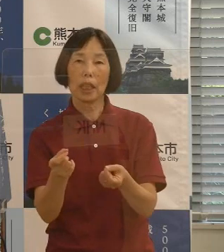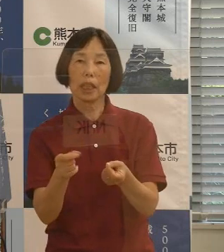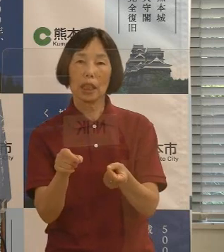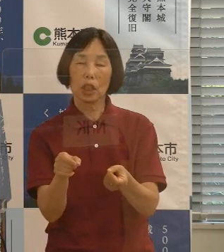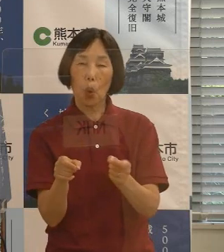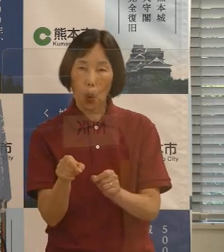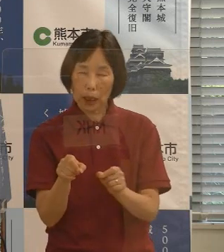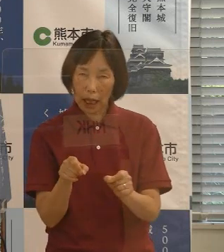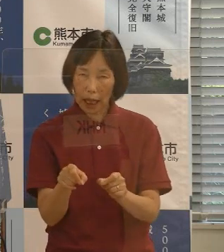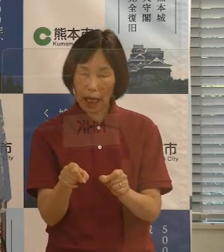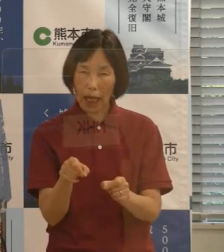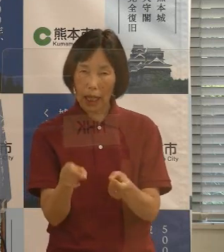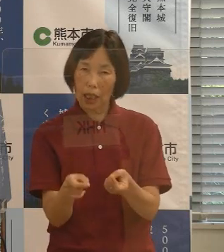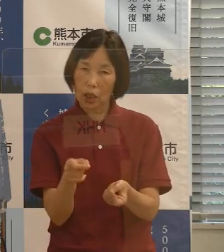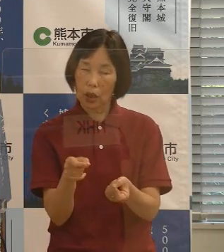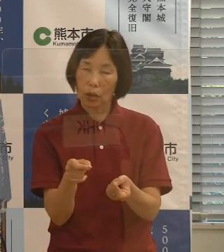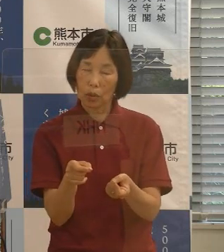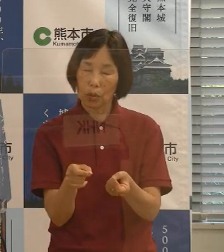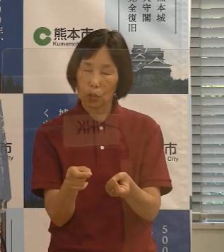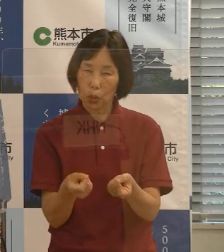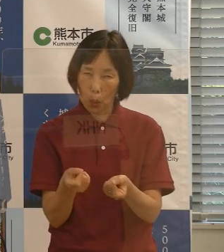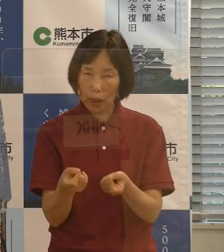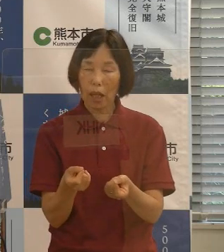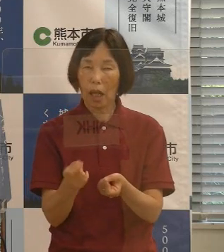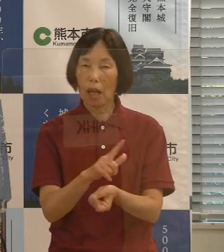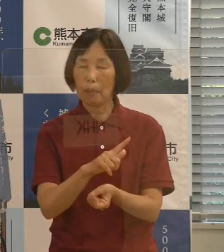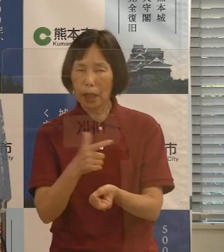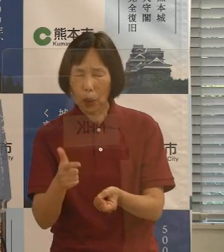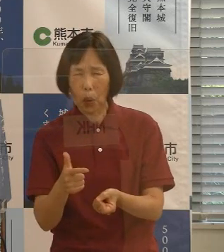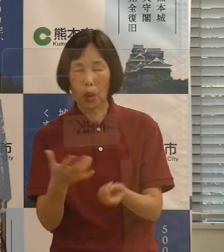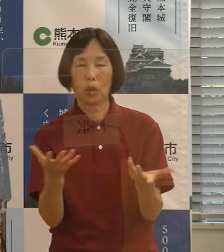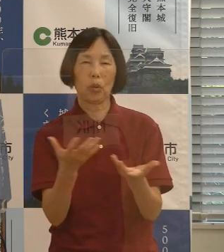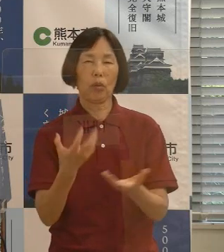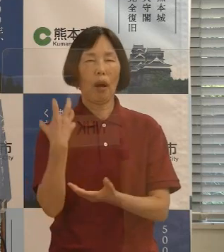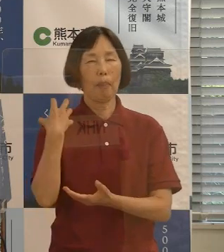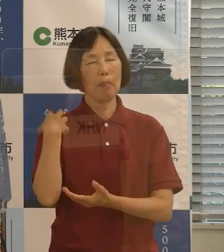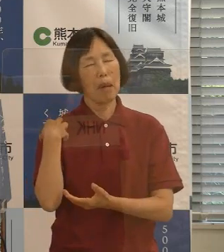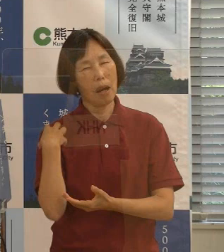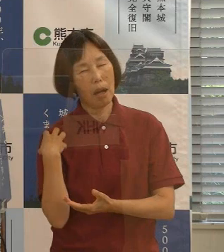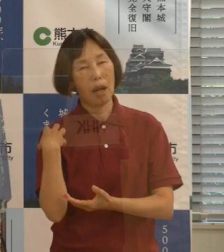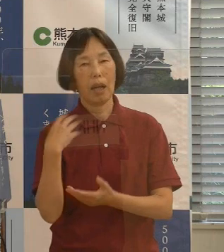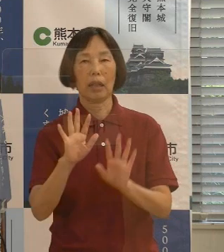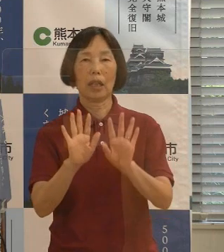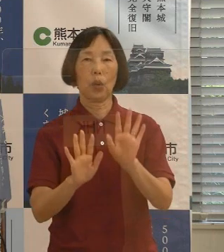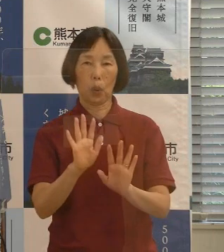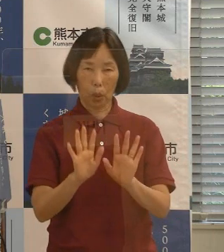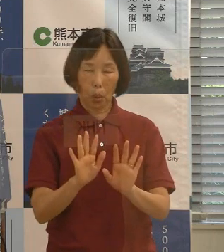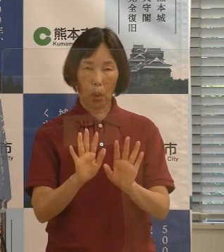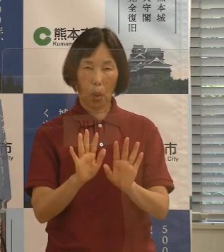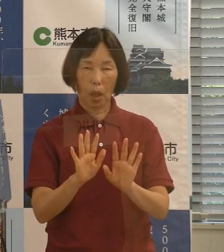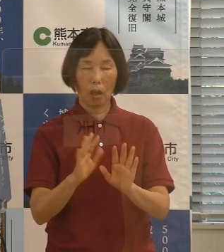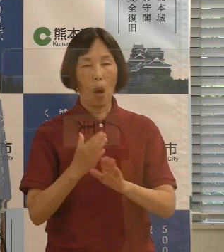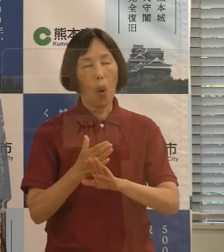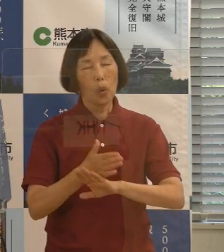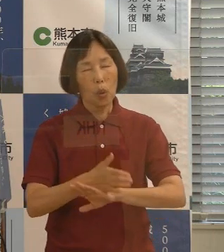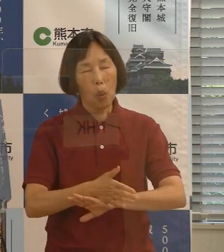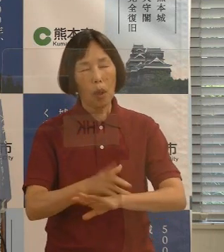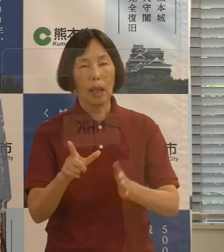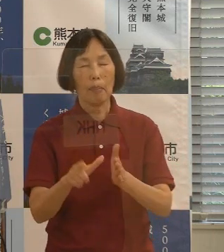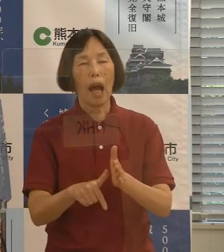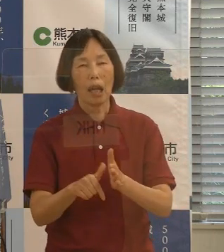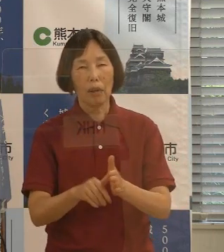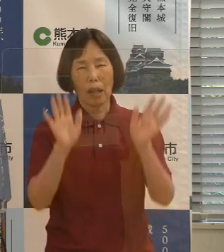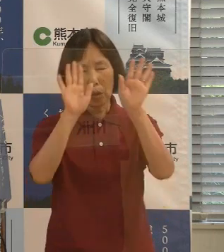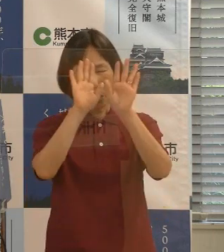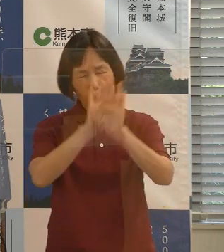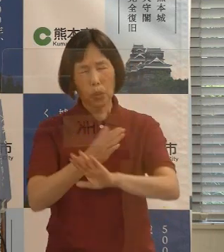トリアージであるとか、まあ、かなり業務が、課題になっておりまして、 まあ遅い場合はもう深夜3時4